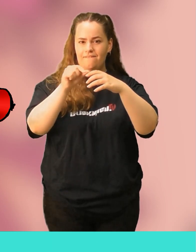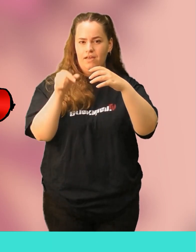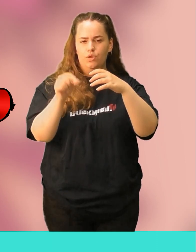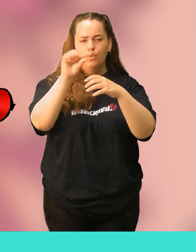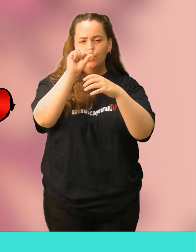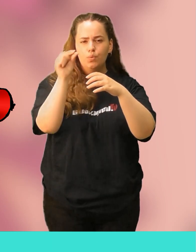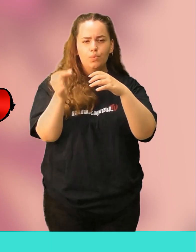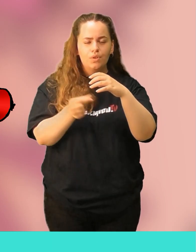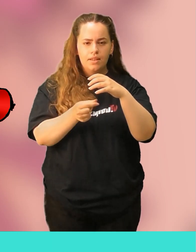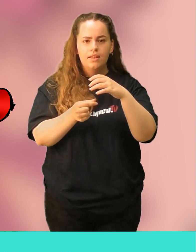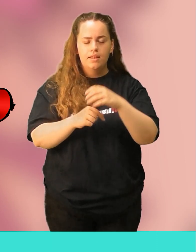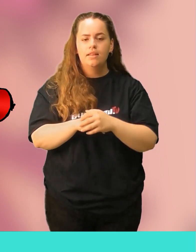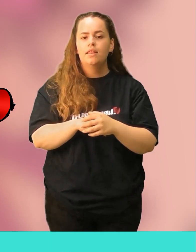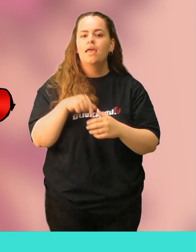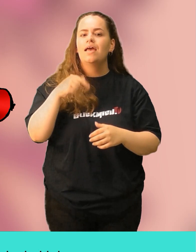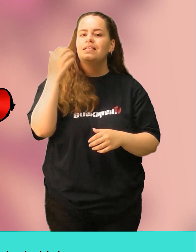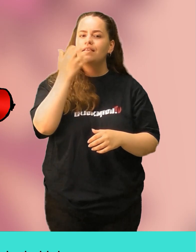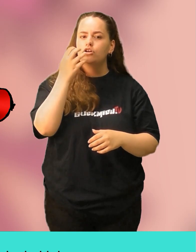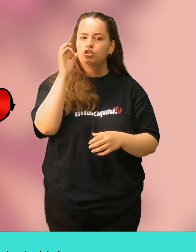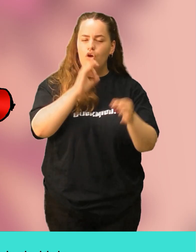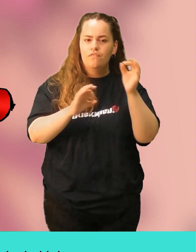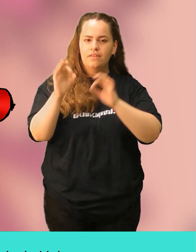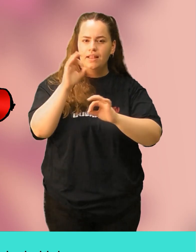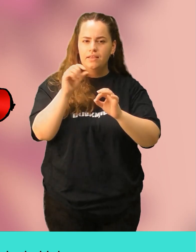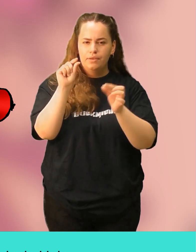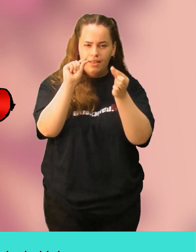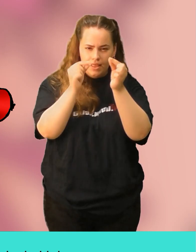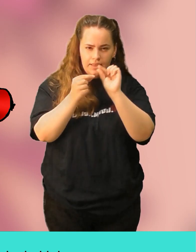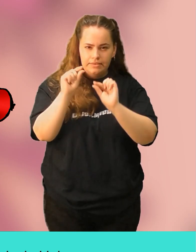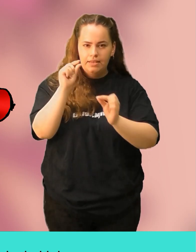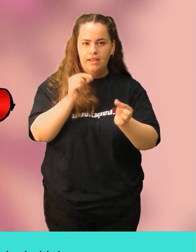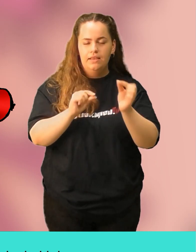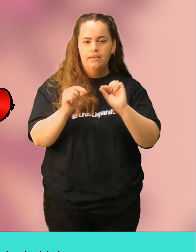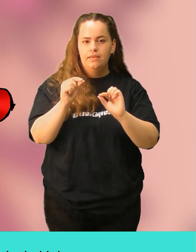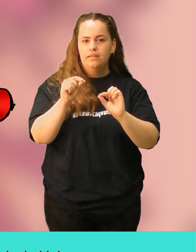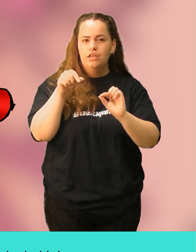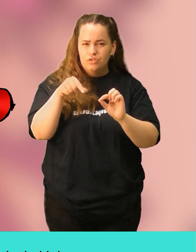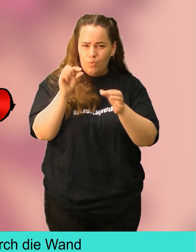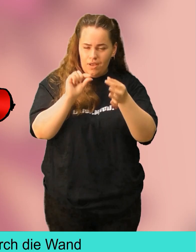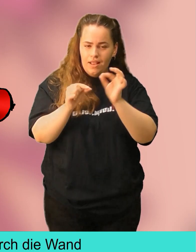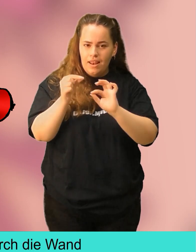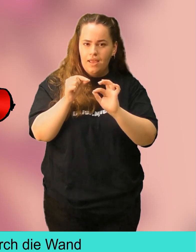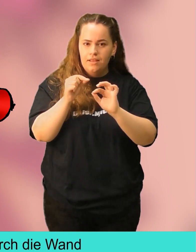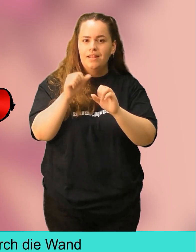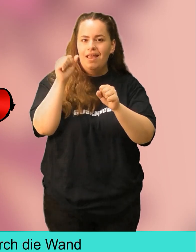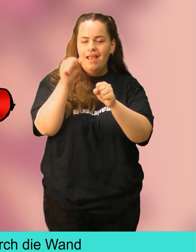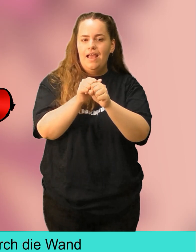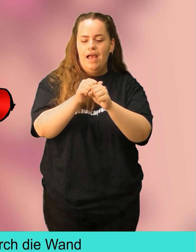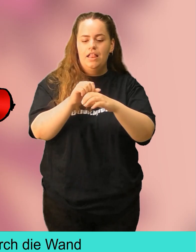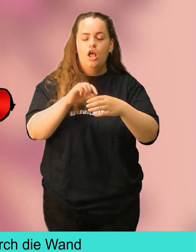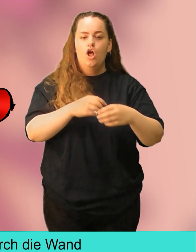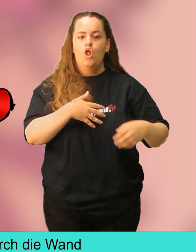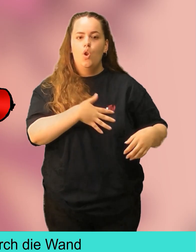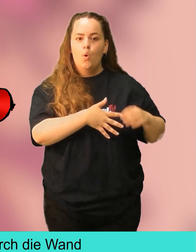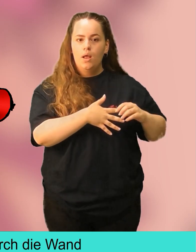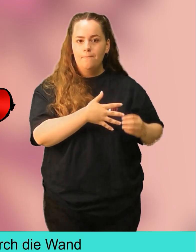Lungenbläschen ist ganz dünn. Die Sauerstoffteilchen sind winzig klein. Sie sind so